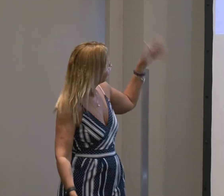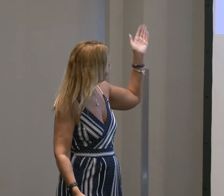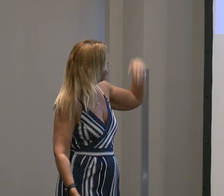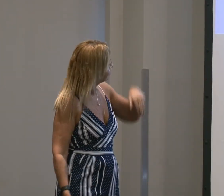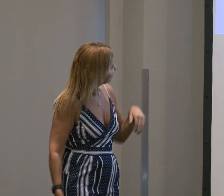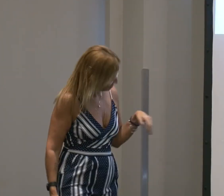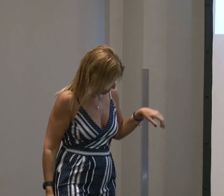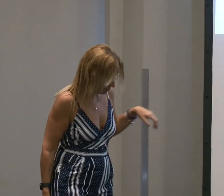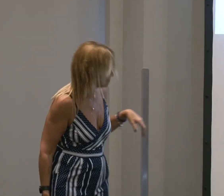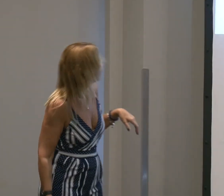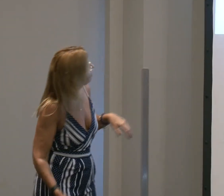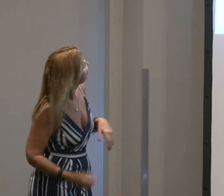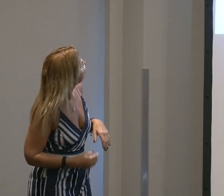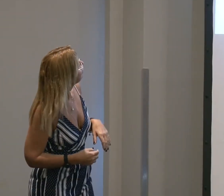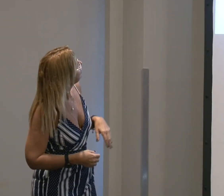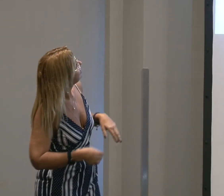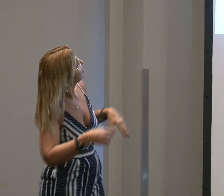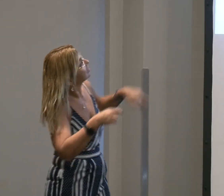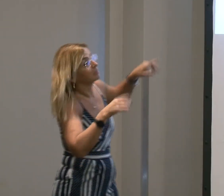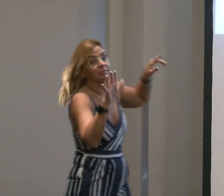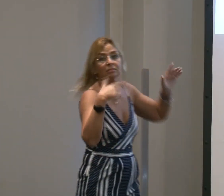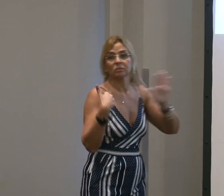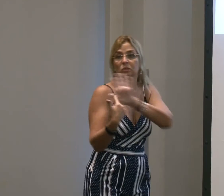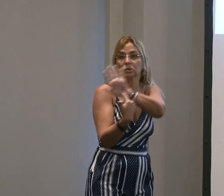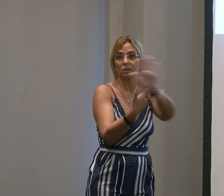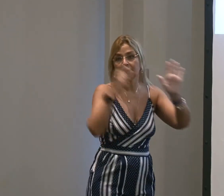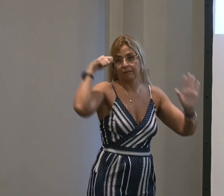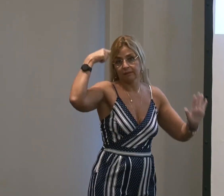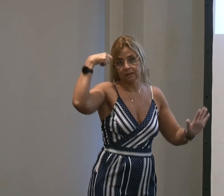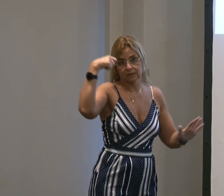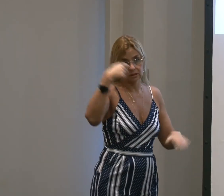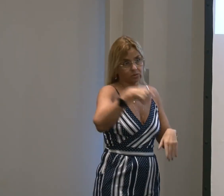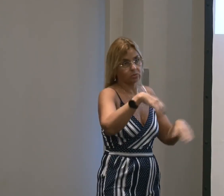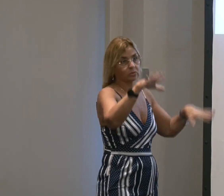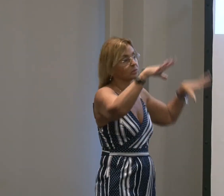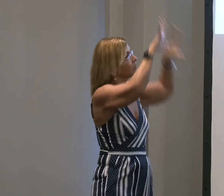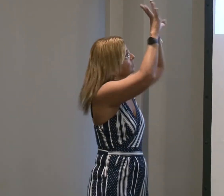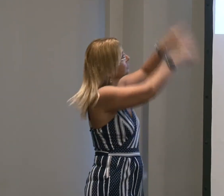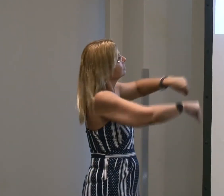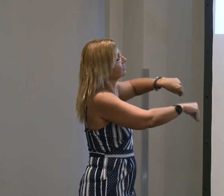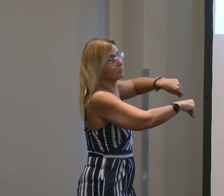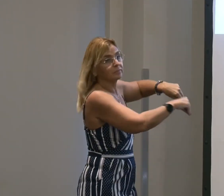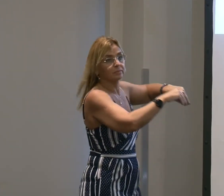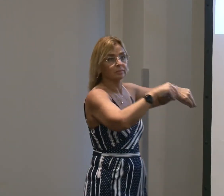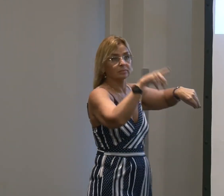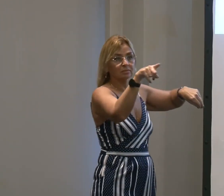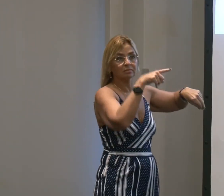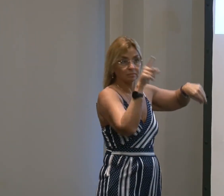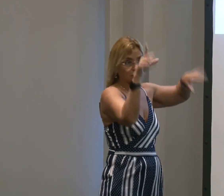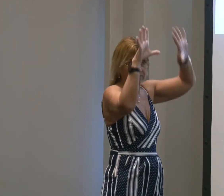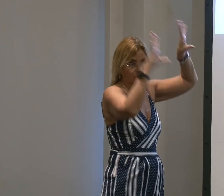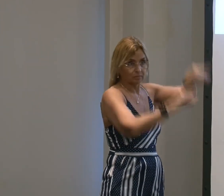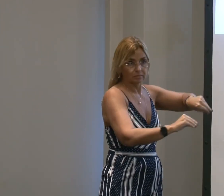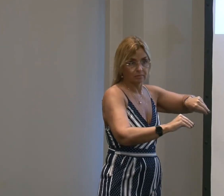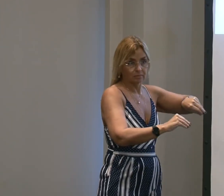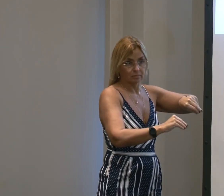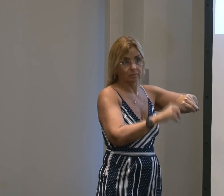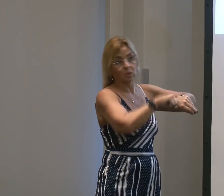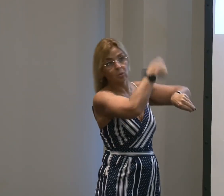vez acabando o atendimento, que é esse exposto aqui, que eu vou mostrar alguns vídeos de como acontece, se você puder, por favor, apagar a